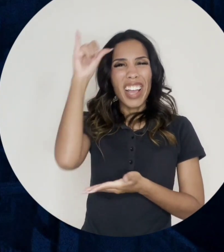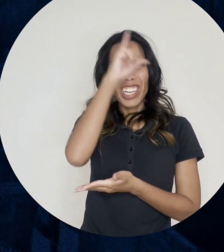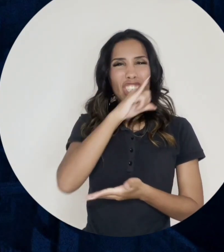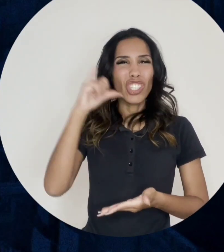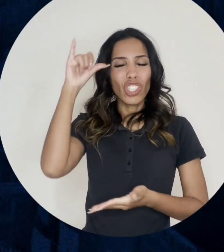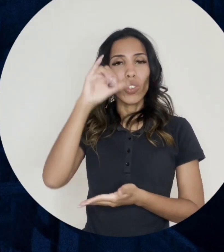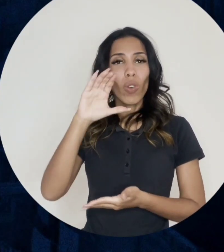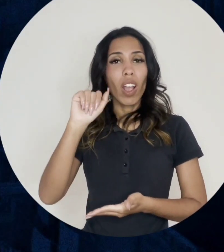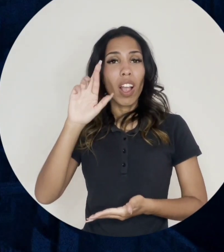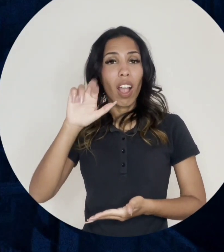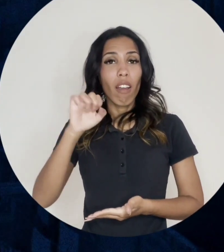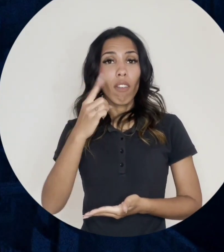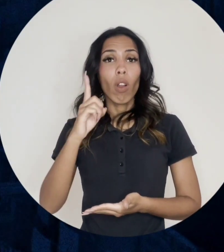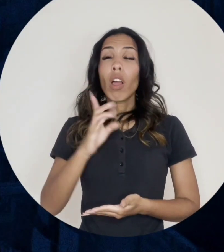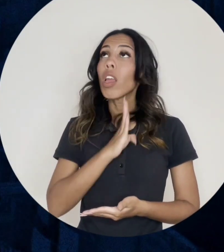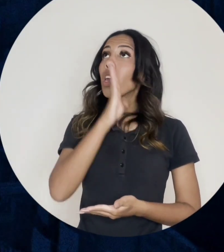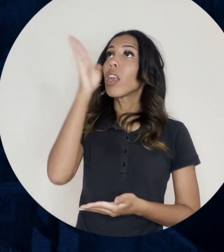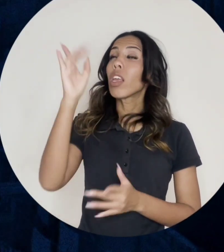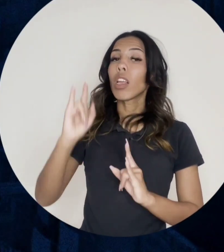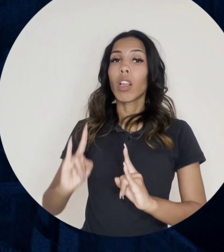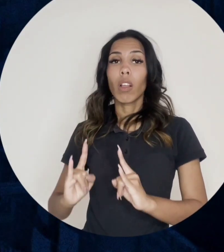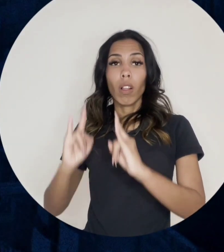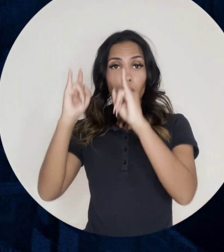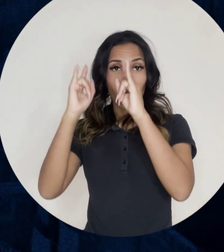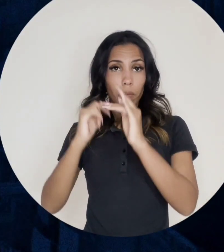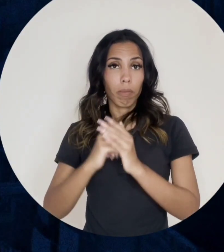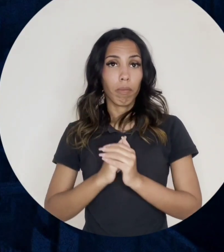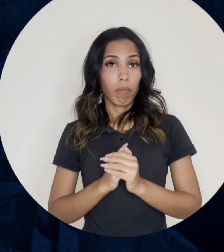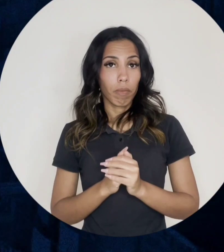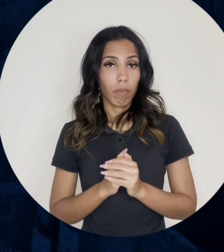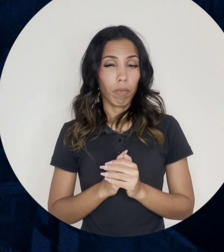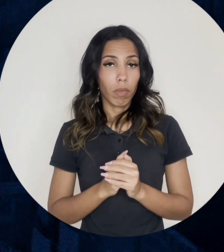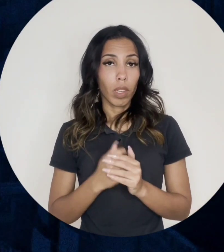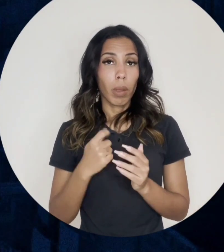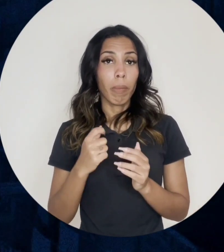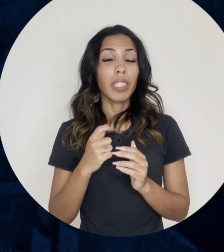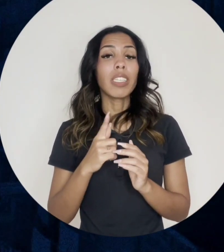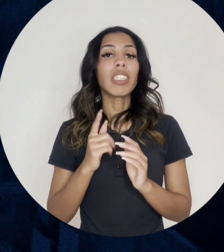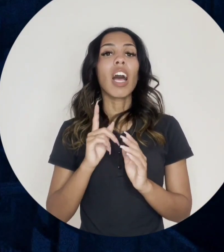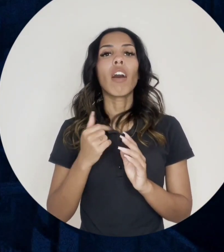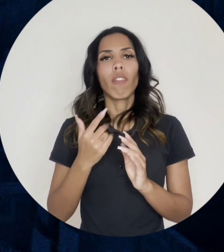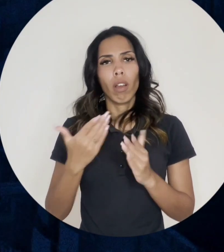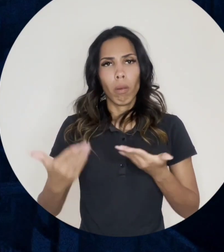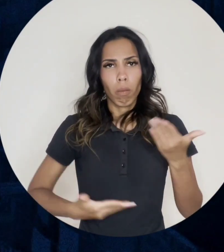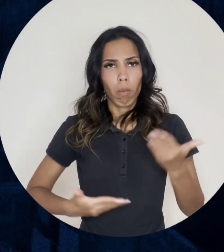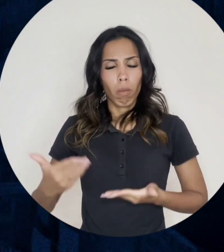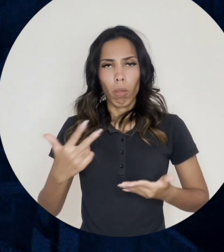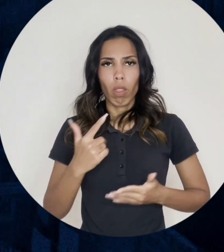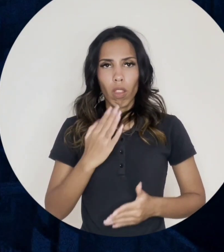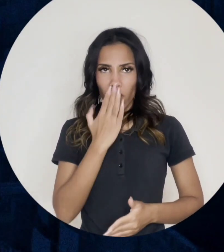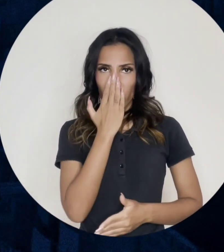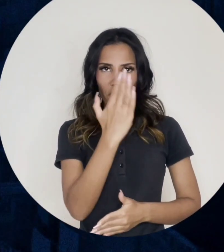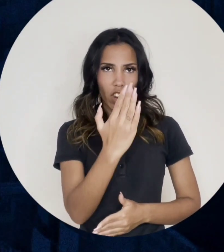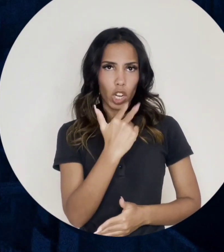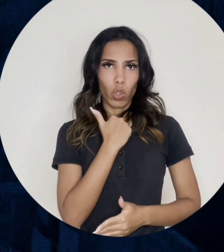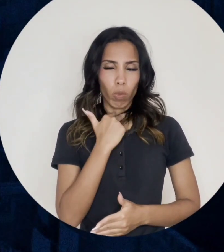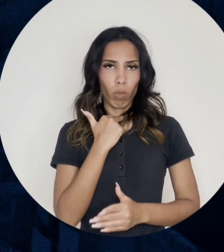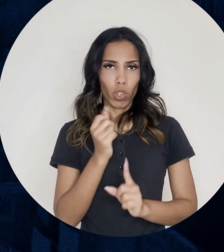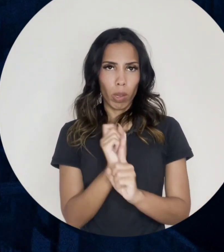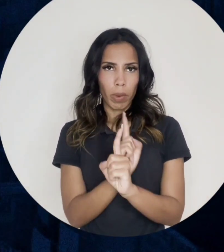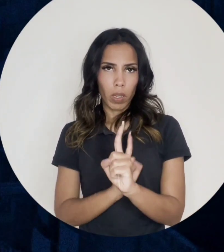prédios, a gente tinha que passar por trás. Quando ela tinha que